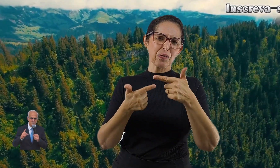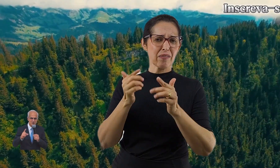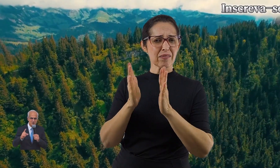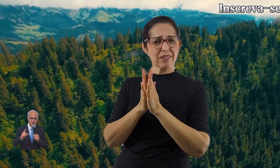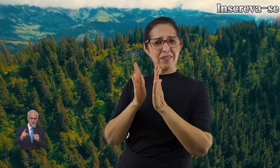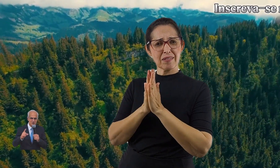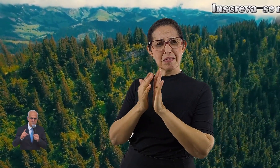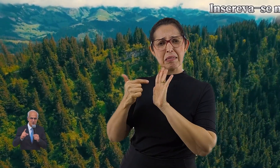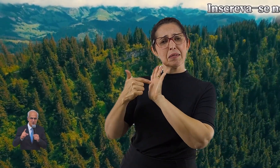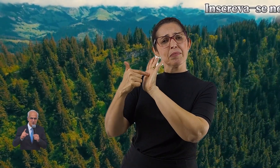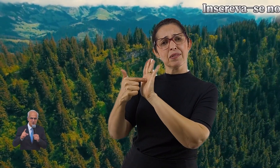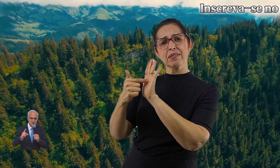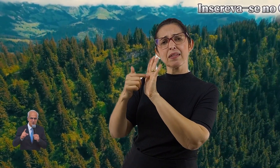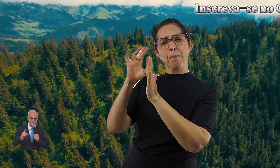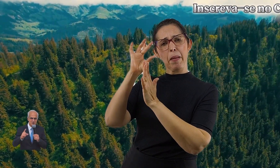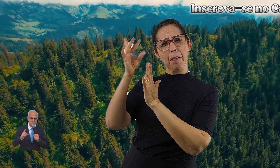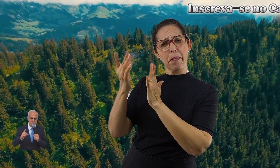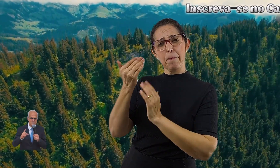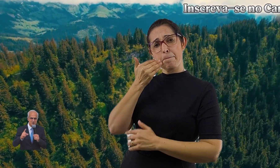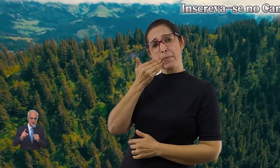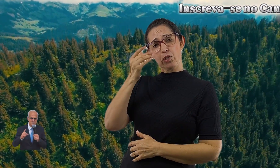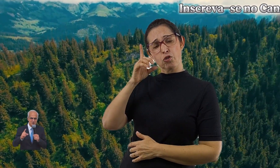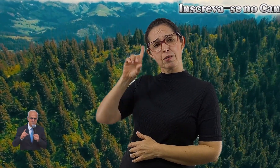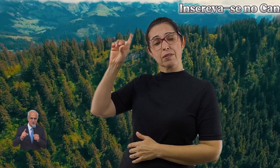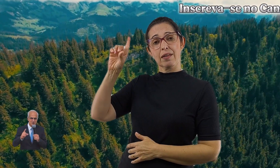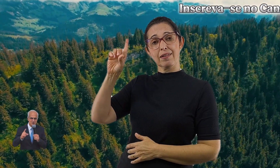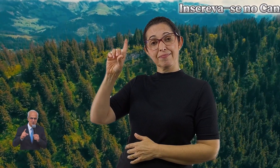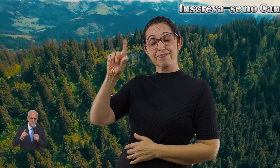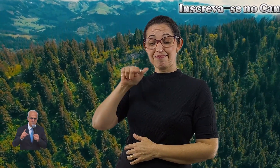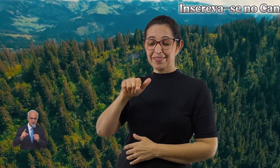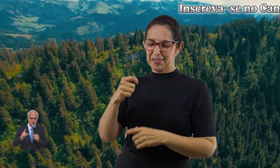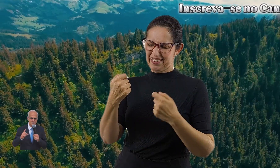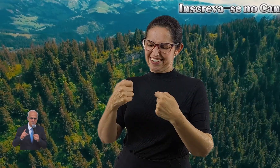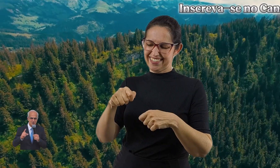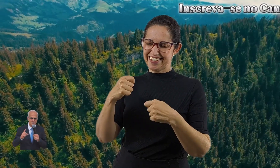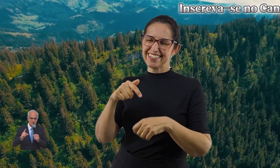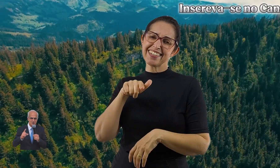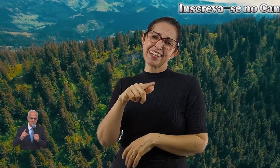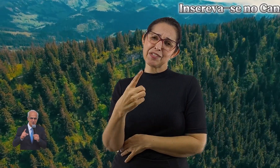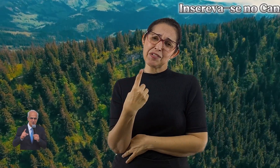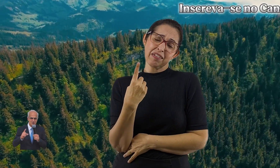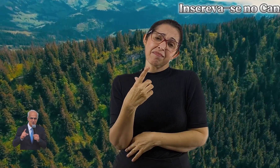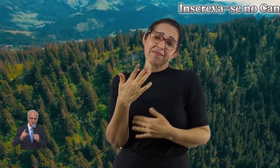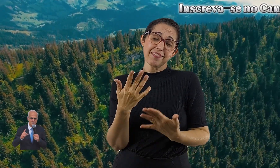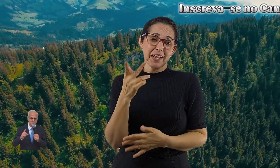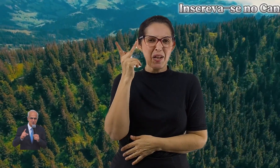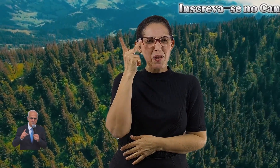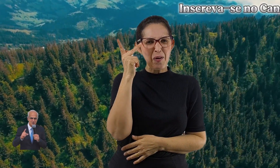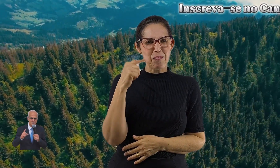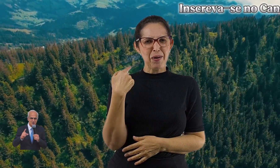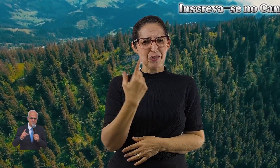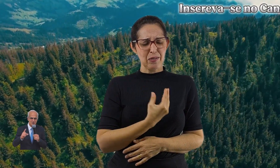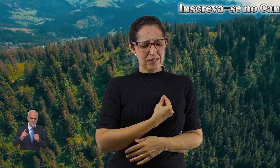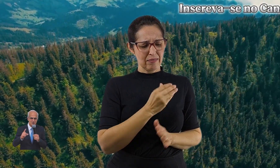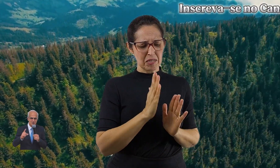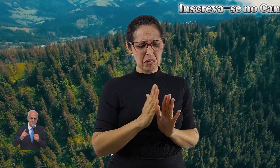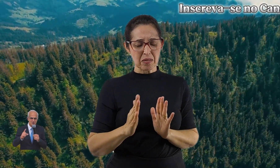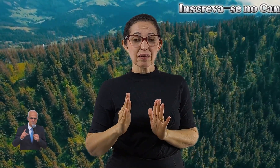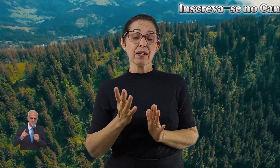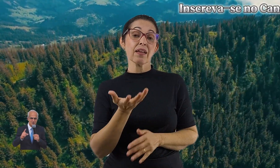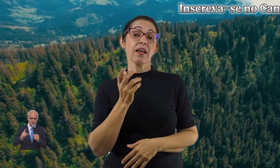nas suas orações. A necessidade do salmista. Isso é natural na vida do homem. Vitória sobre os